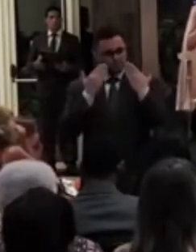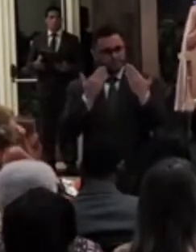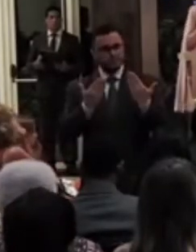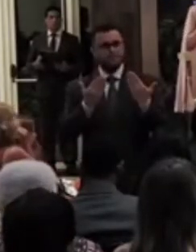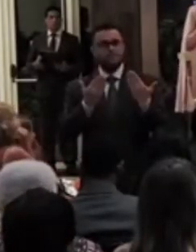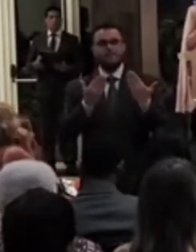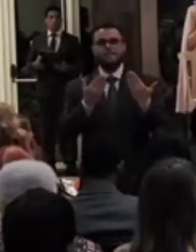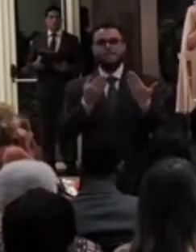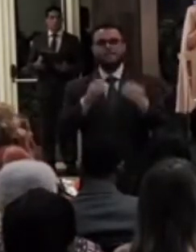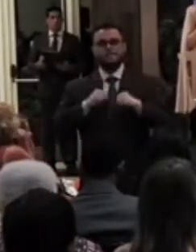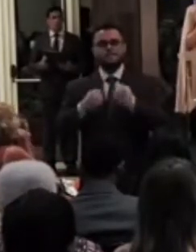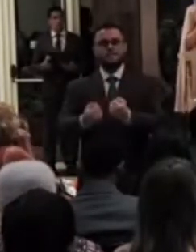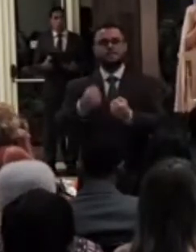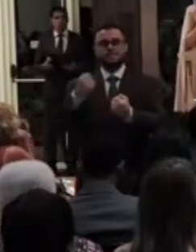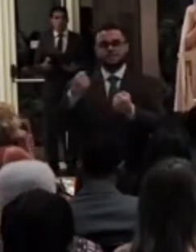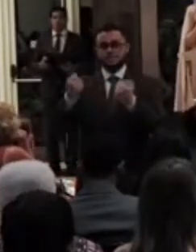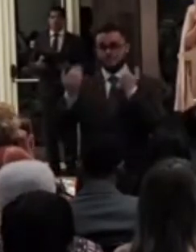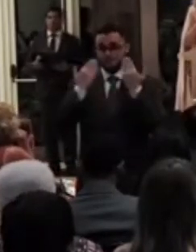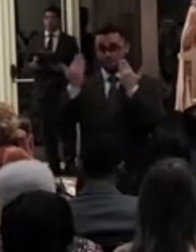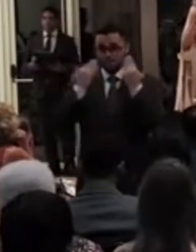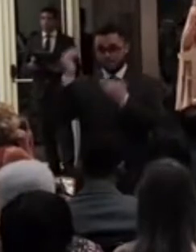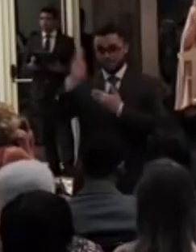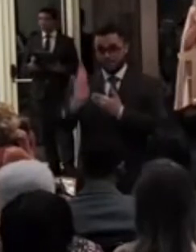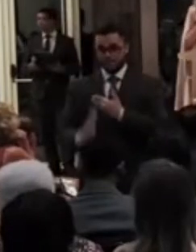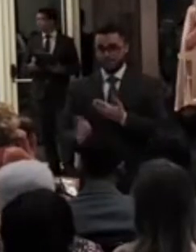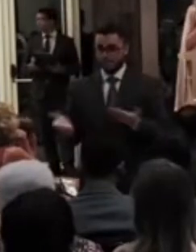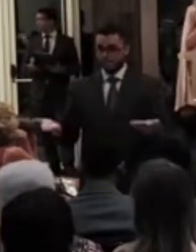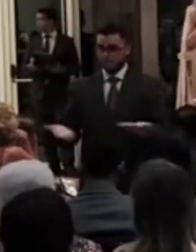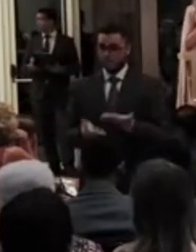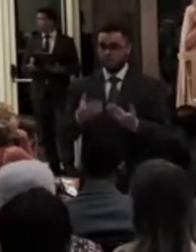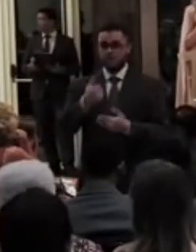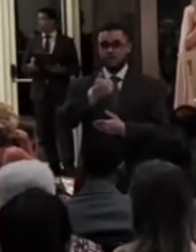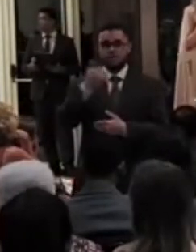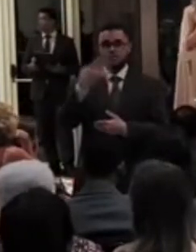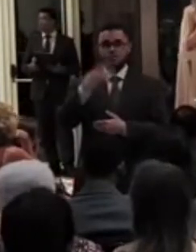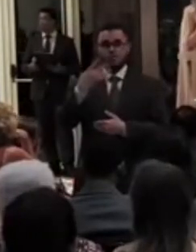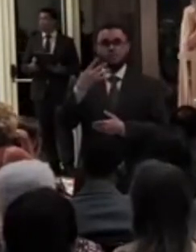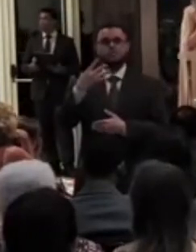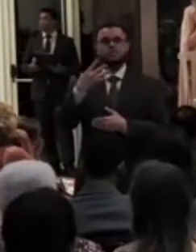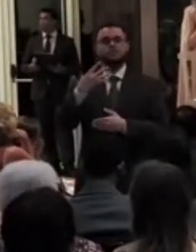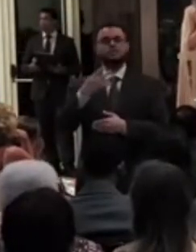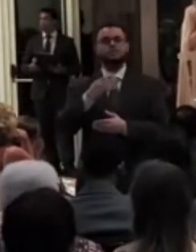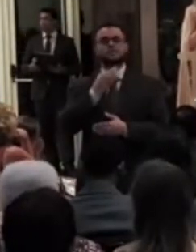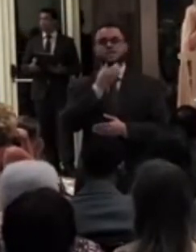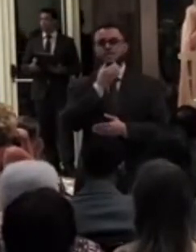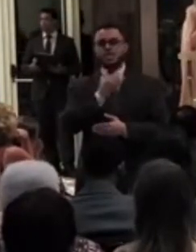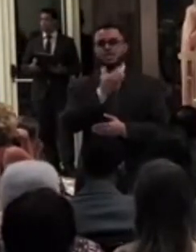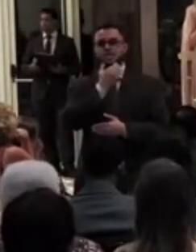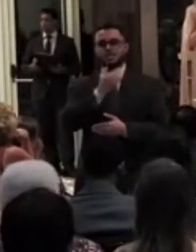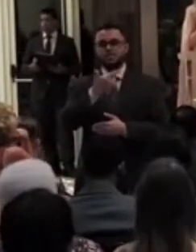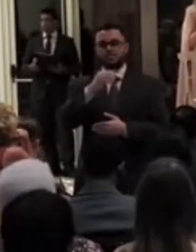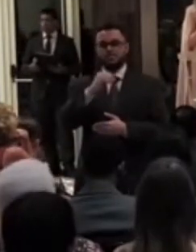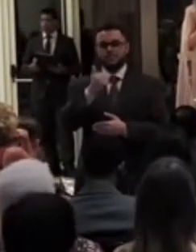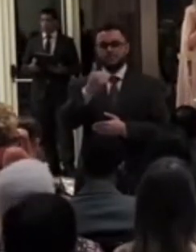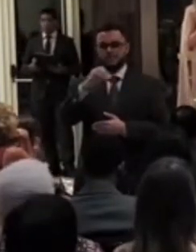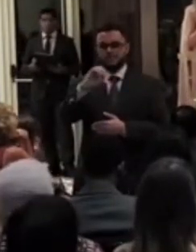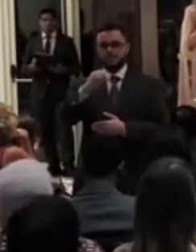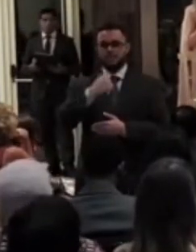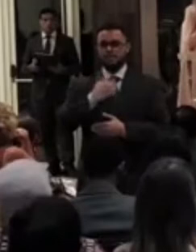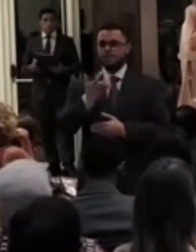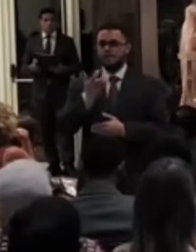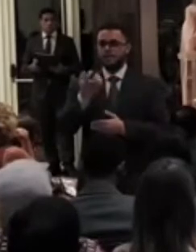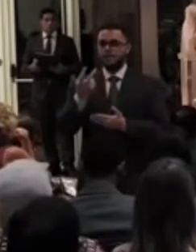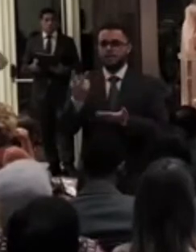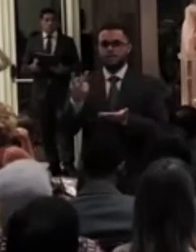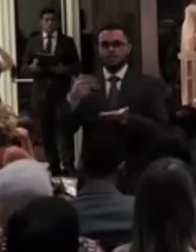Brasileira. Hoje, 14 de dezembro de 2019, quero convidá-los